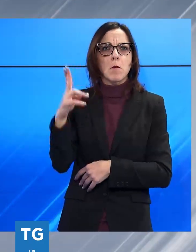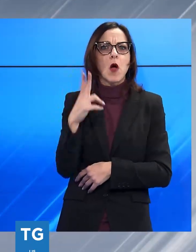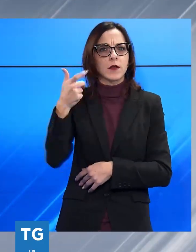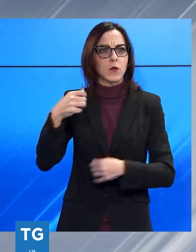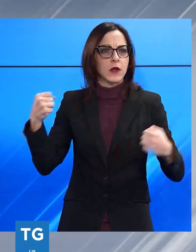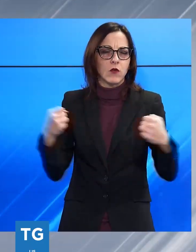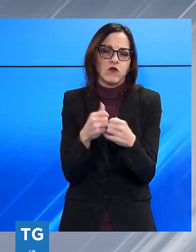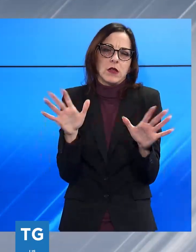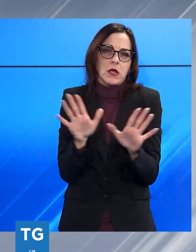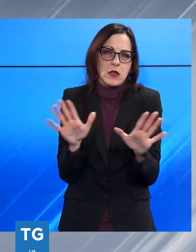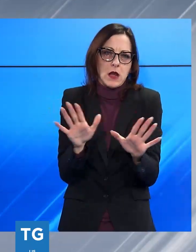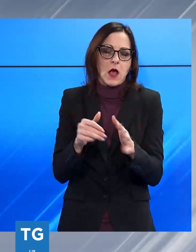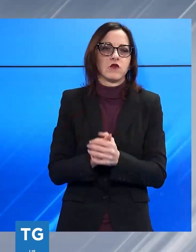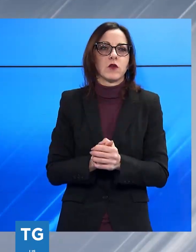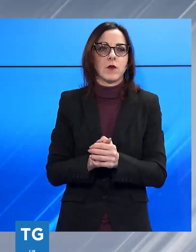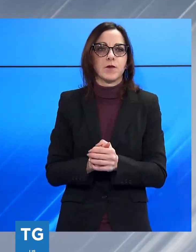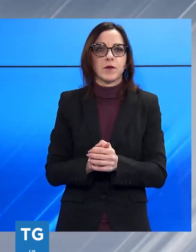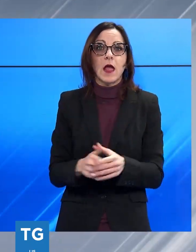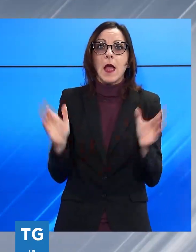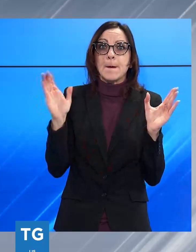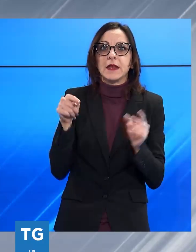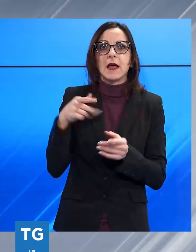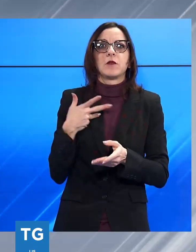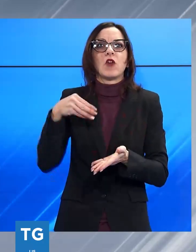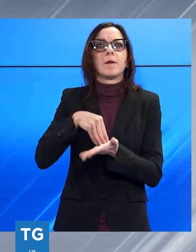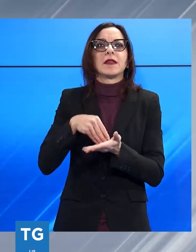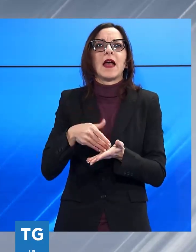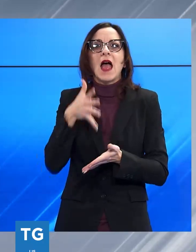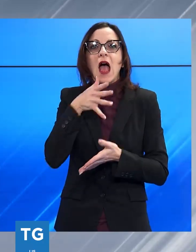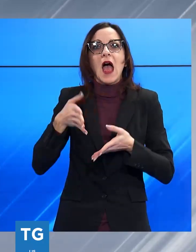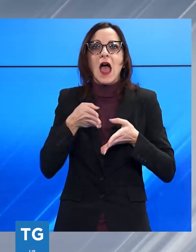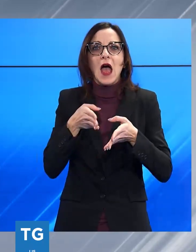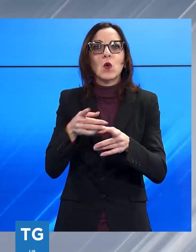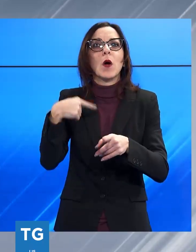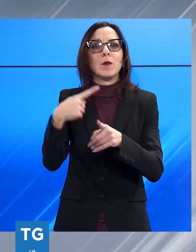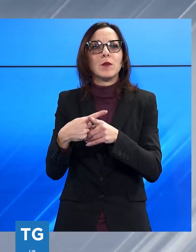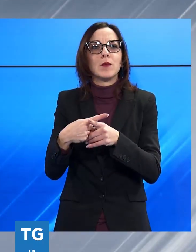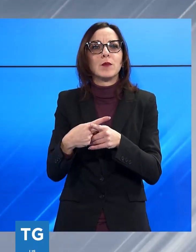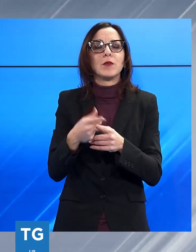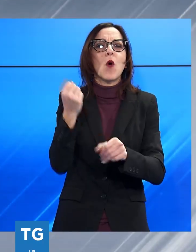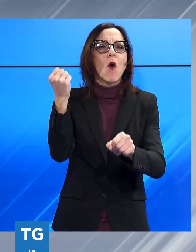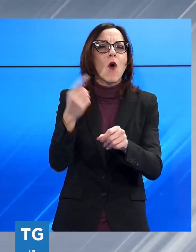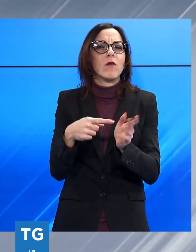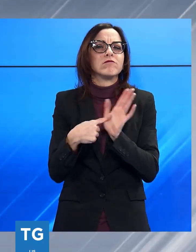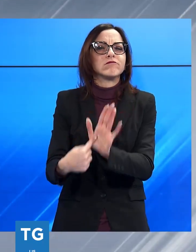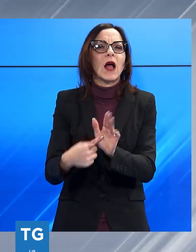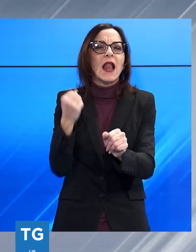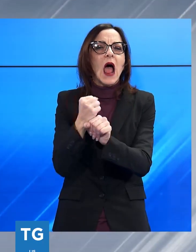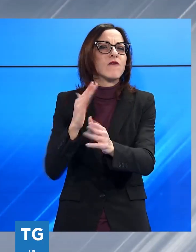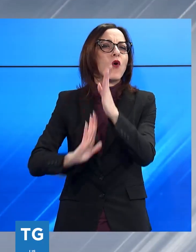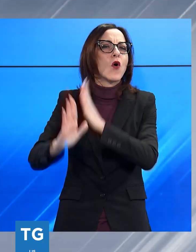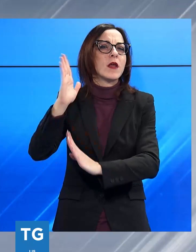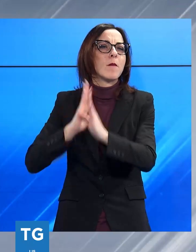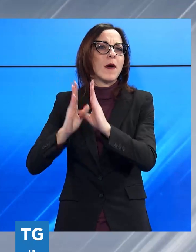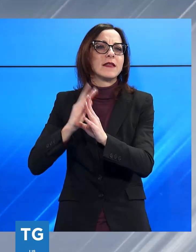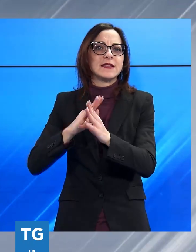il presepe è caratterizzato dalla presenza anche dell'acqua ma anche da molte figure impegnate in lavori del passato valorizzate grazie ai